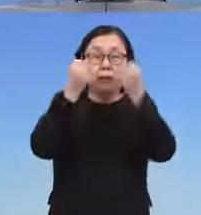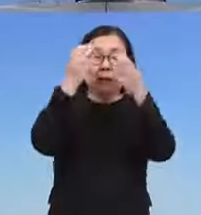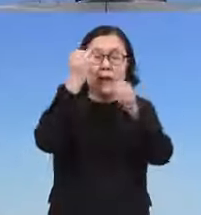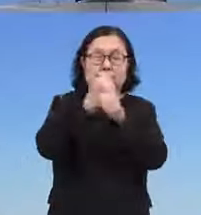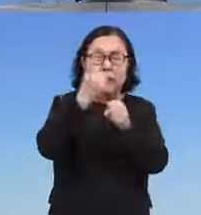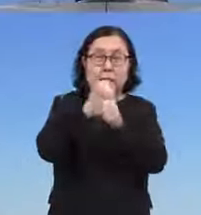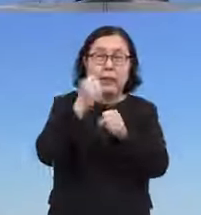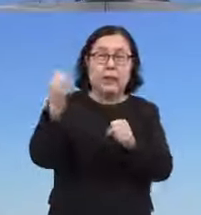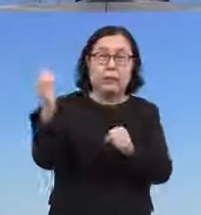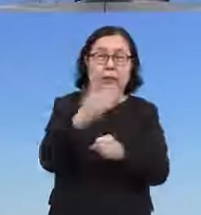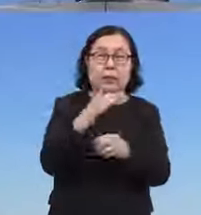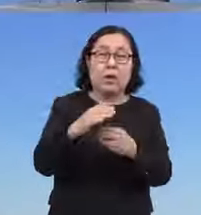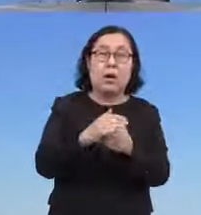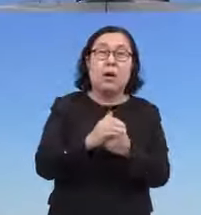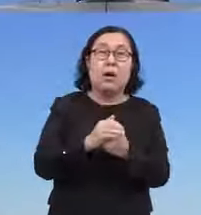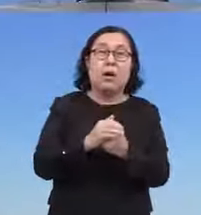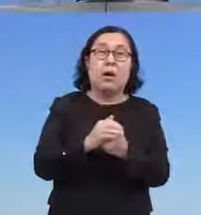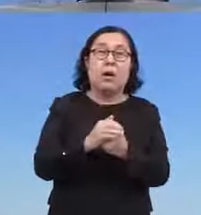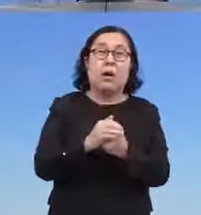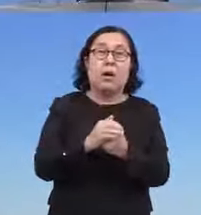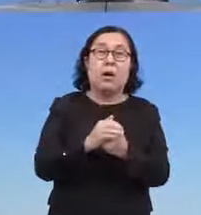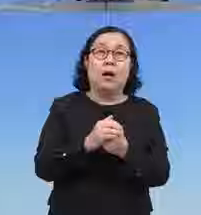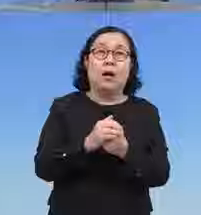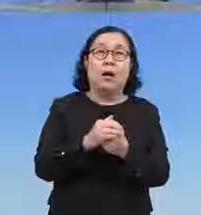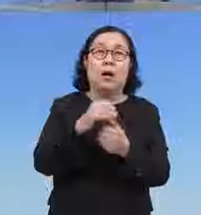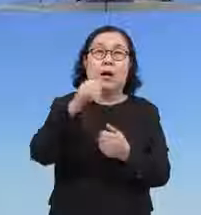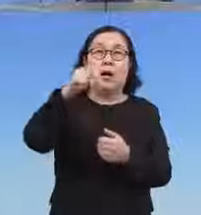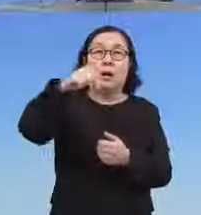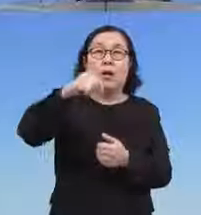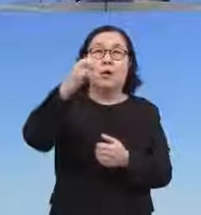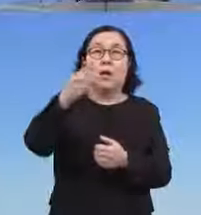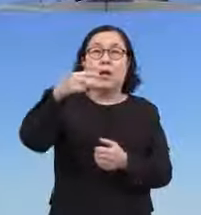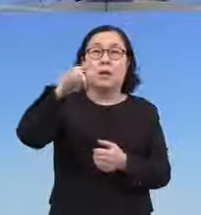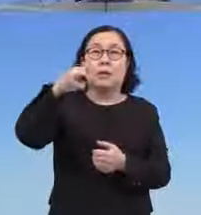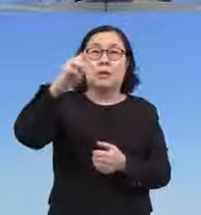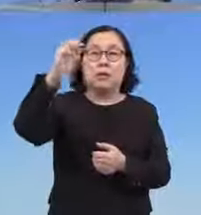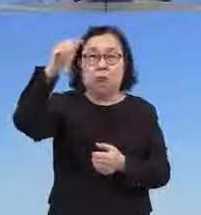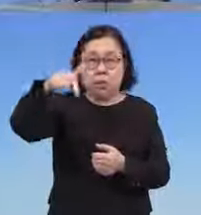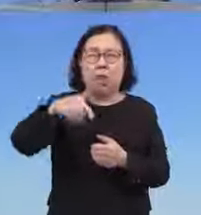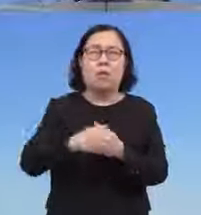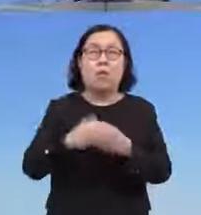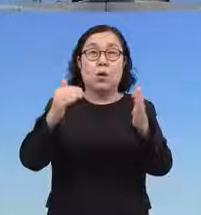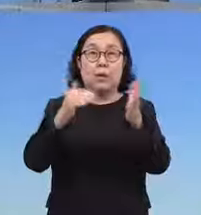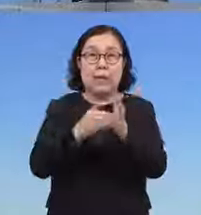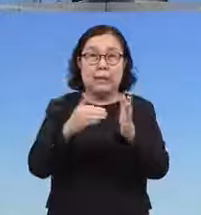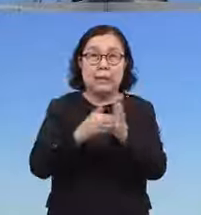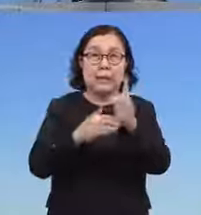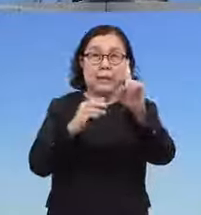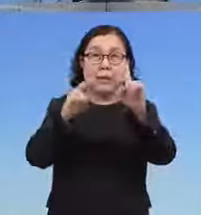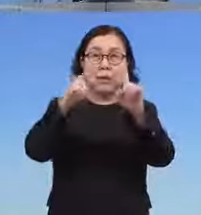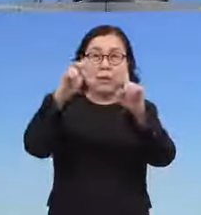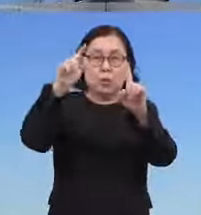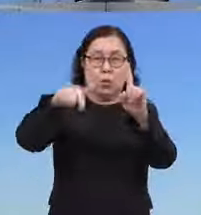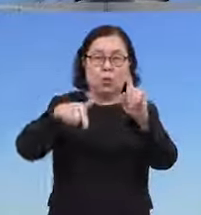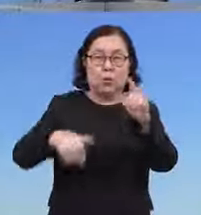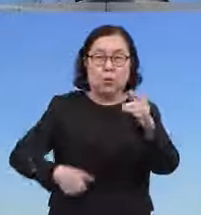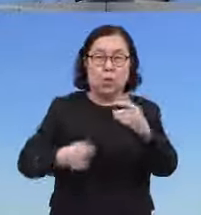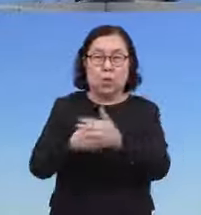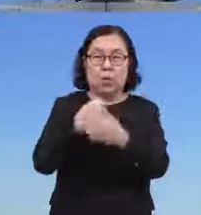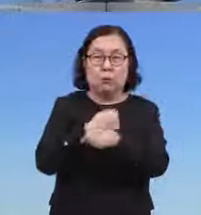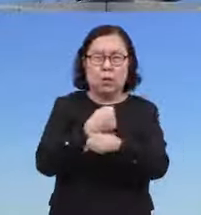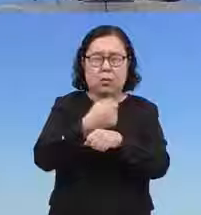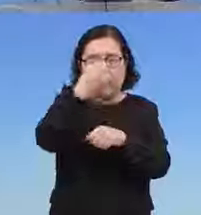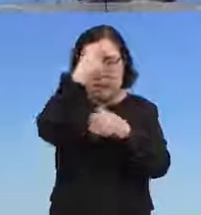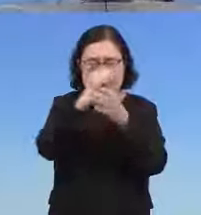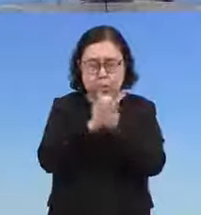창세기부터 요한계시록까지 일독을 결심하고, 왜? 너 여기서 만이라는 이 말씀이 이게 하나님의 말씀인지 인간의 생각인지